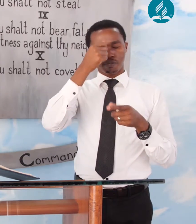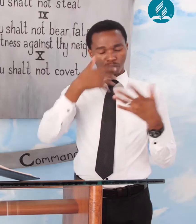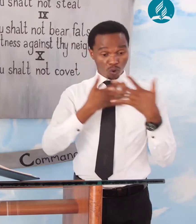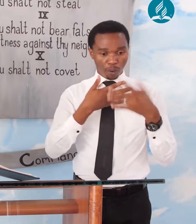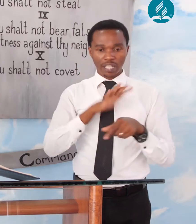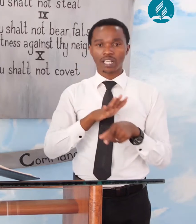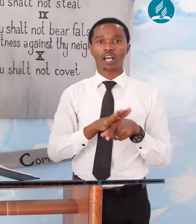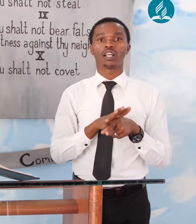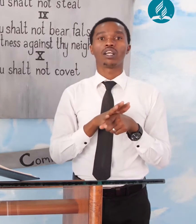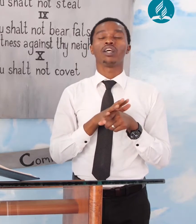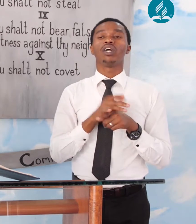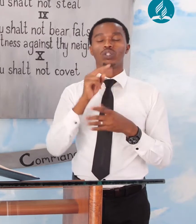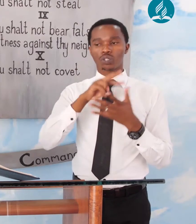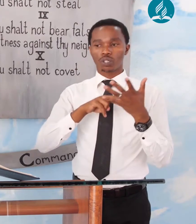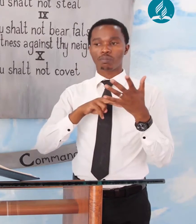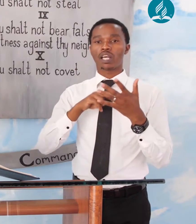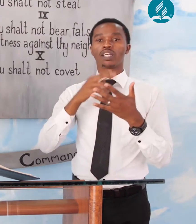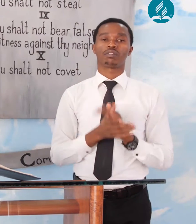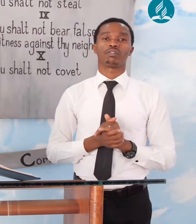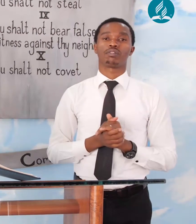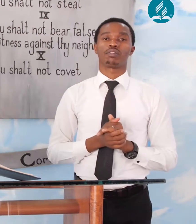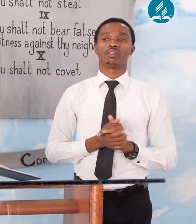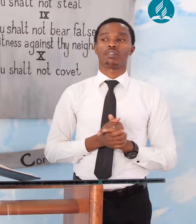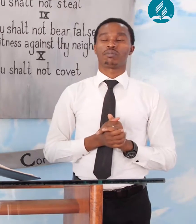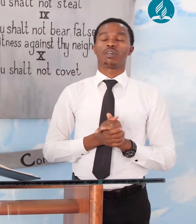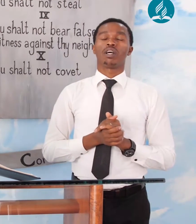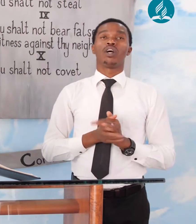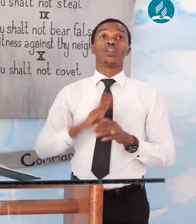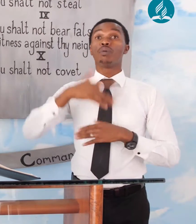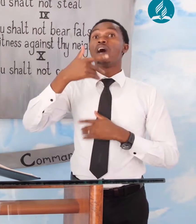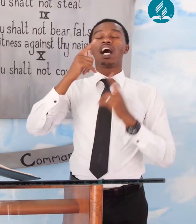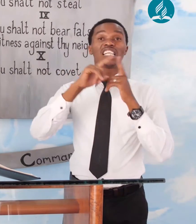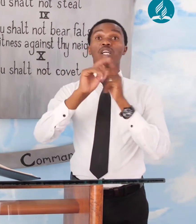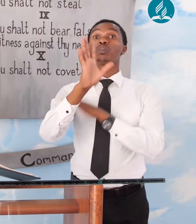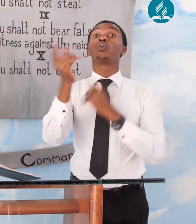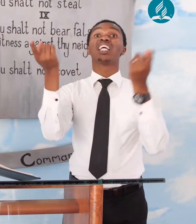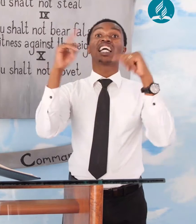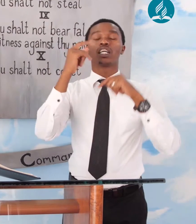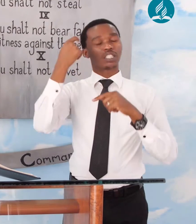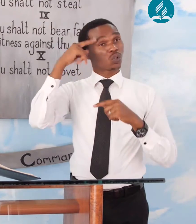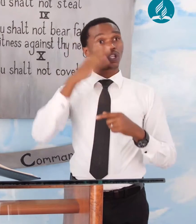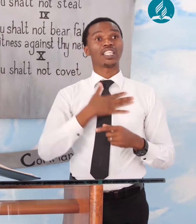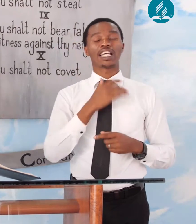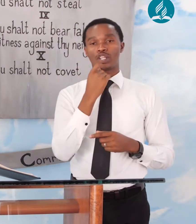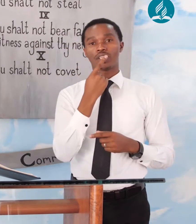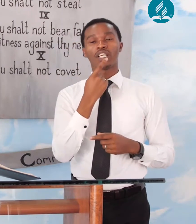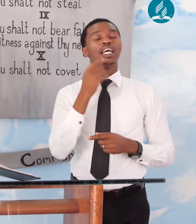Yeremiya igice cya mbere umurongo wa kane kugeza wa cyenda nuko ijambo ry'Uwiteka rinzaho riti